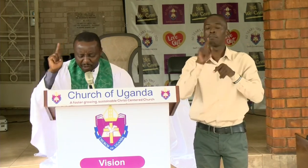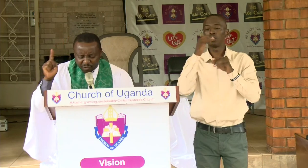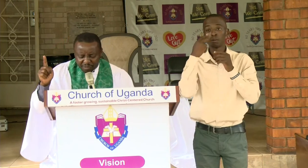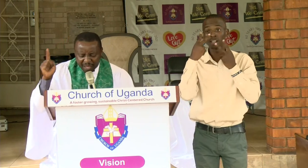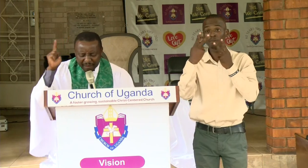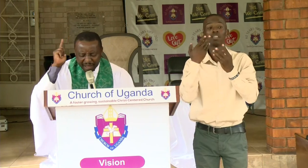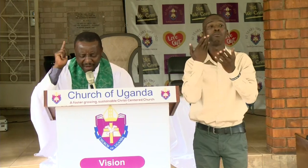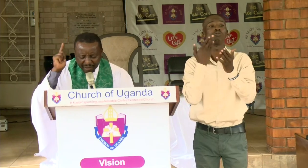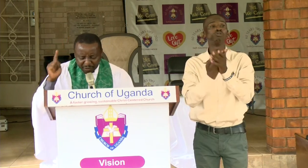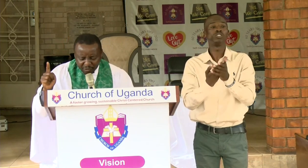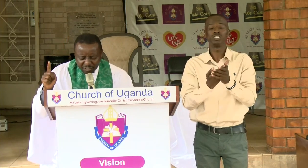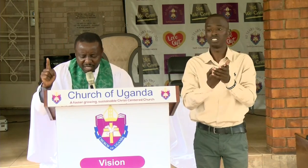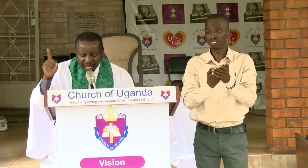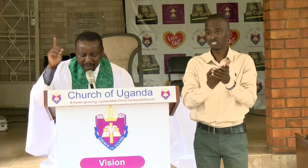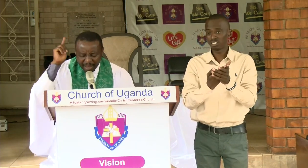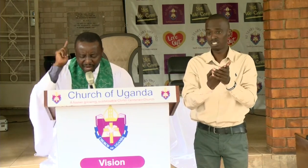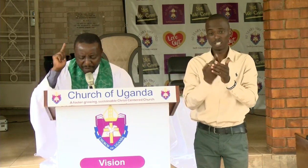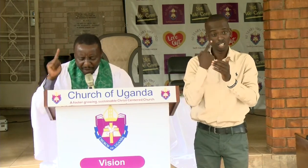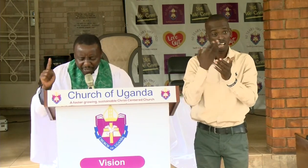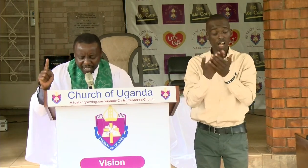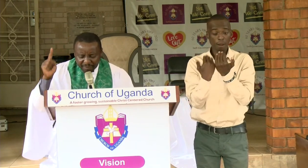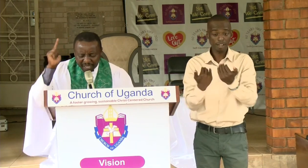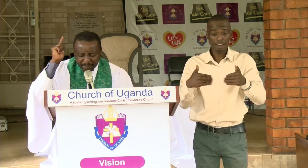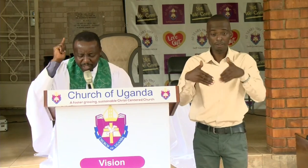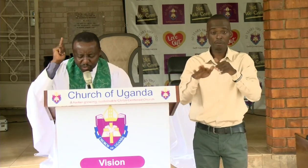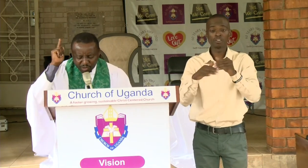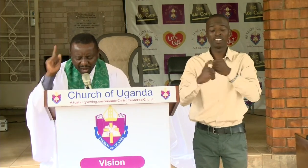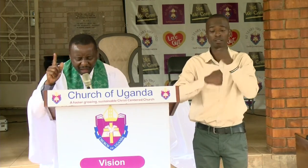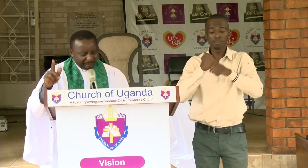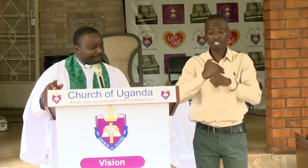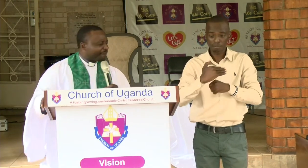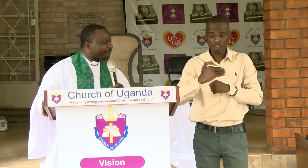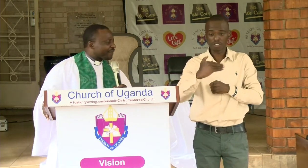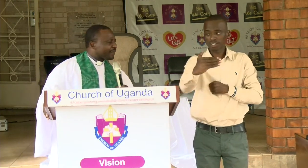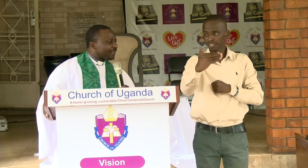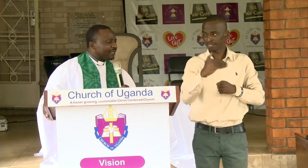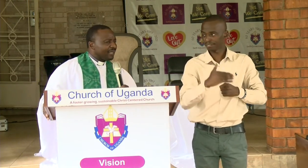balabe ebirungi by'abaana ebirungi abaana baabwe n'emirembe gyonna